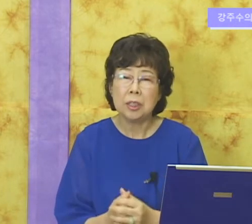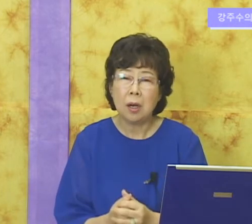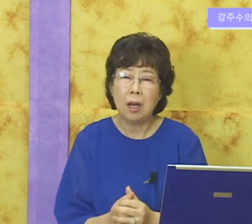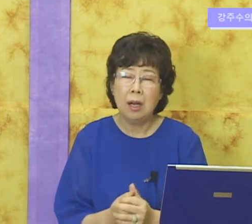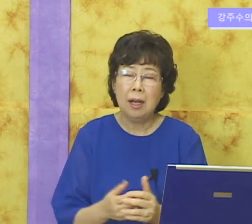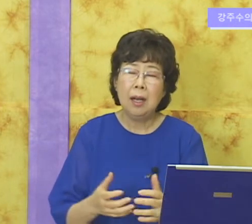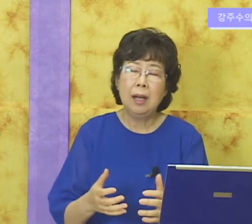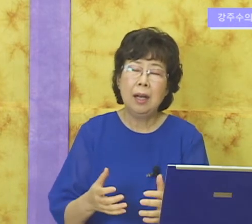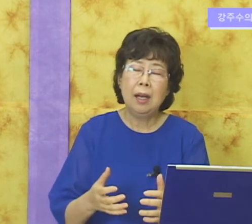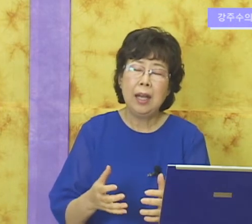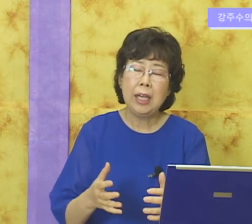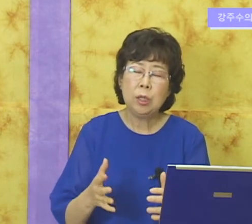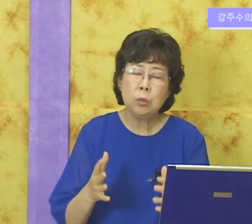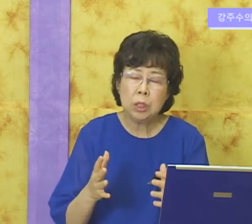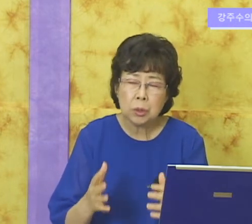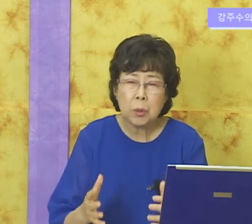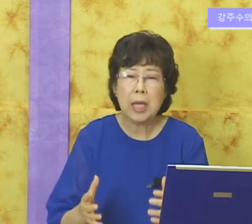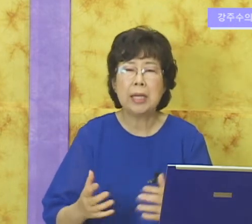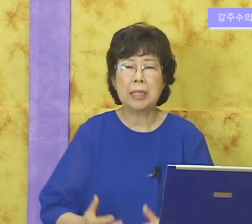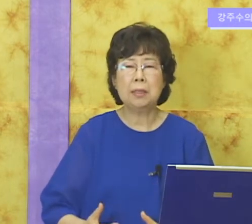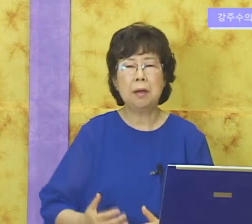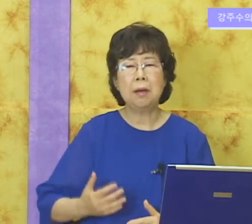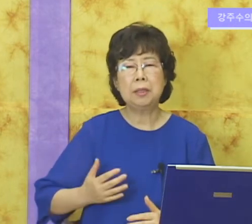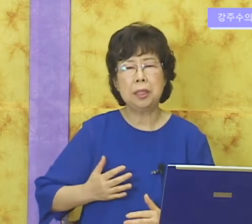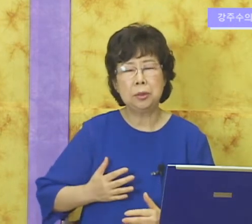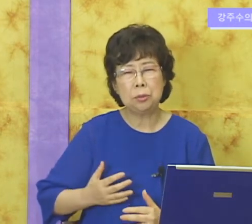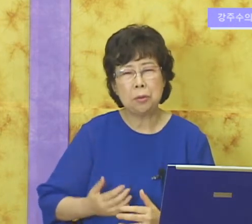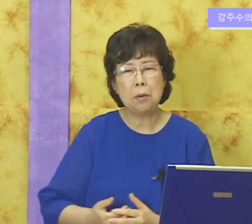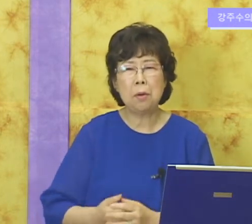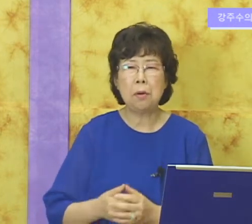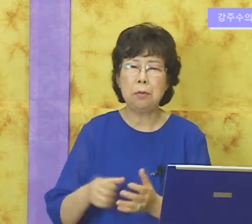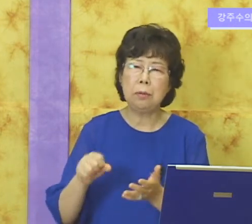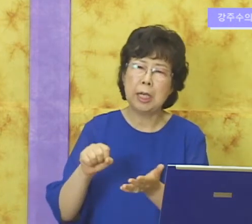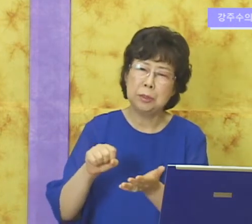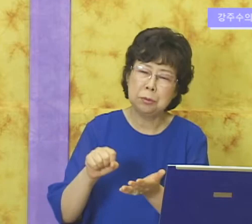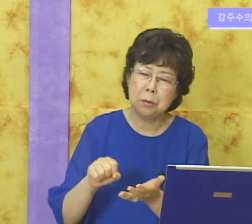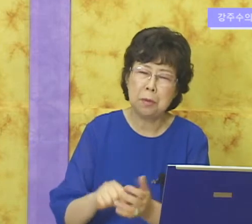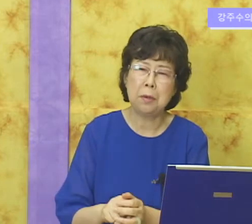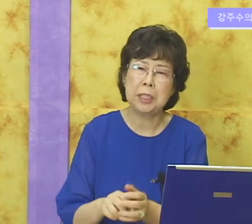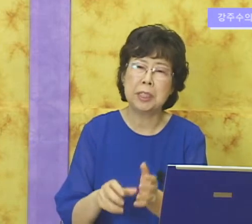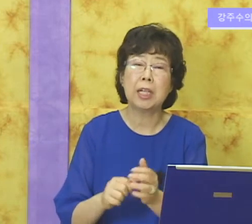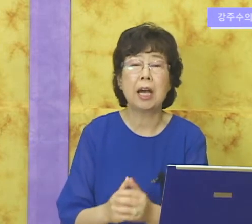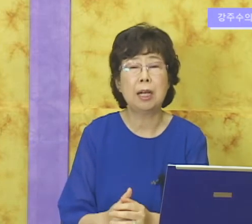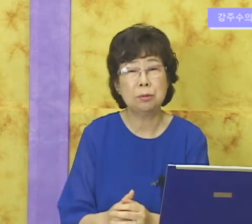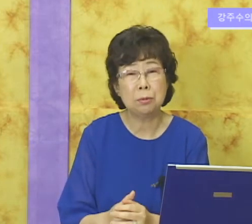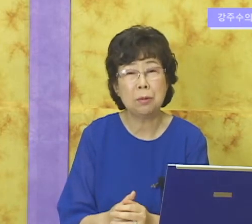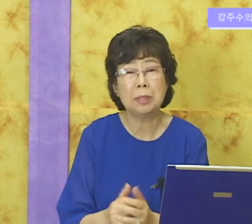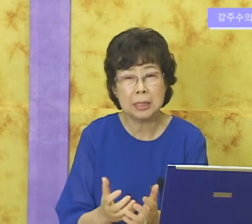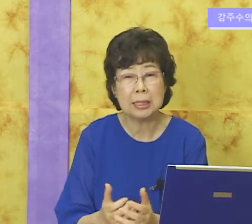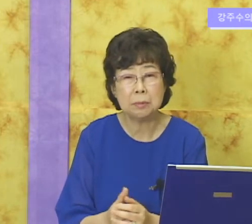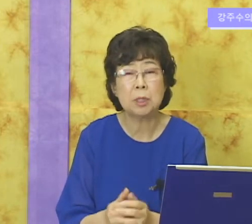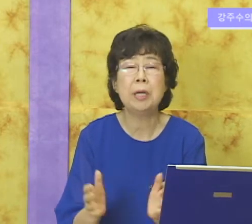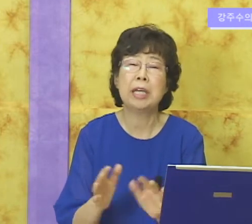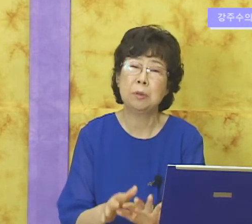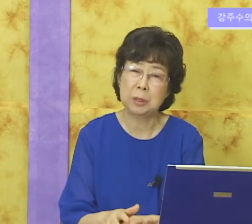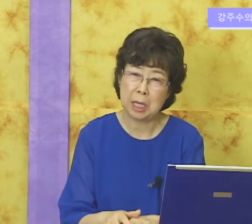않죠. 애기 우는 소리에 깨서 젖 주고 우유 타주고 기저귀 갈아주고 그러지 않습니까? 그러면 애기는 또